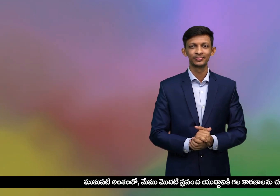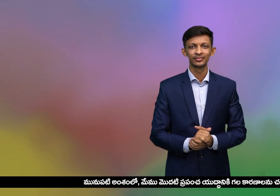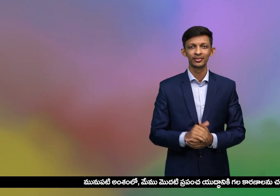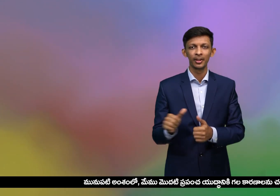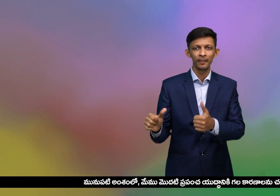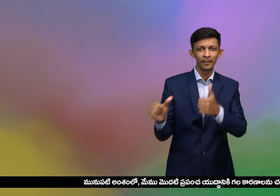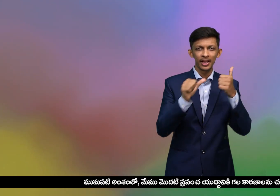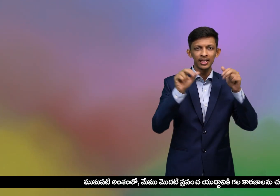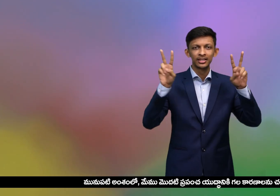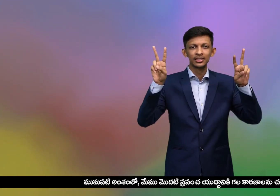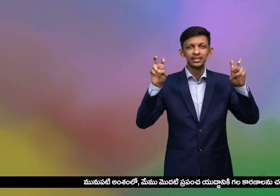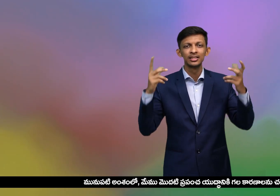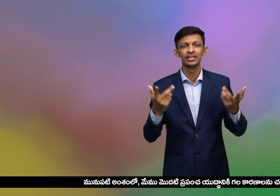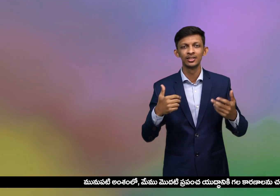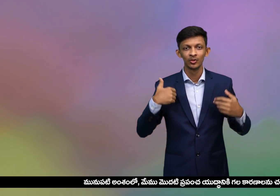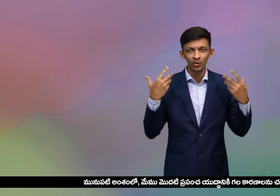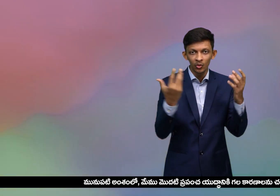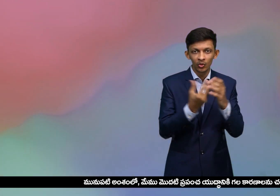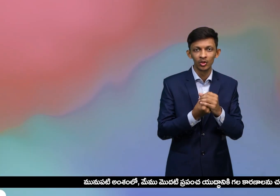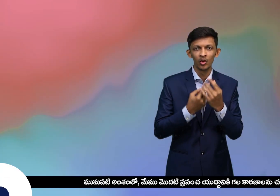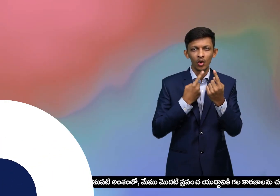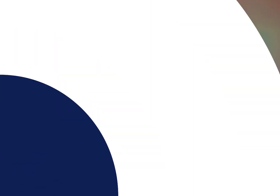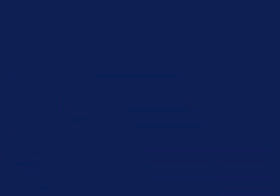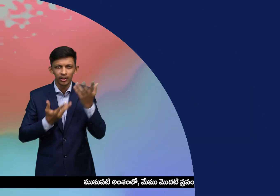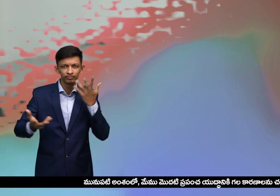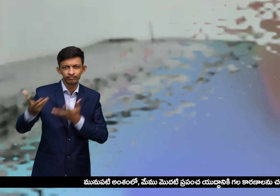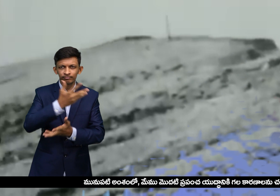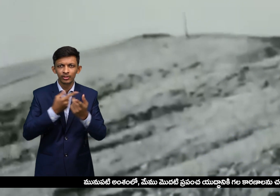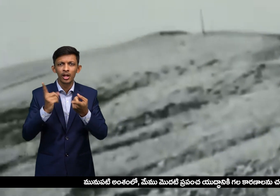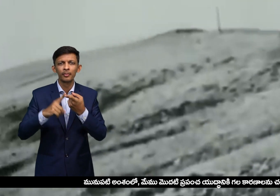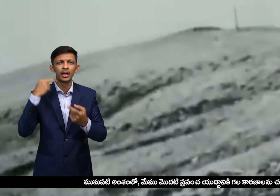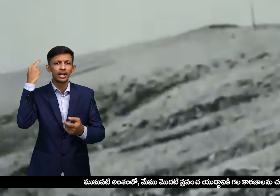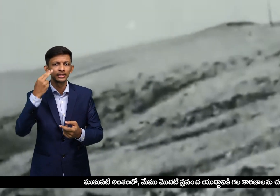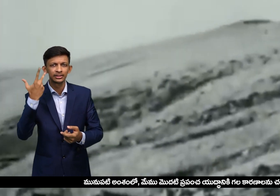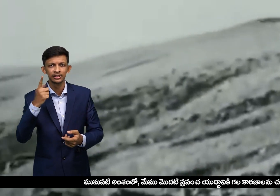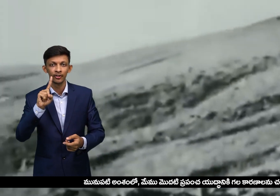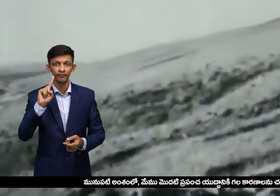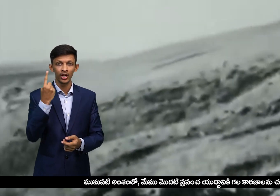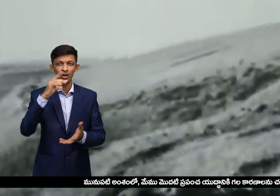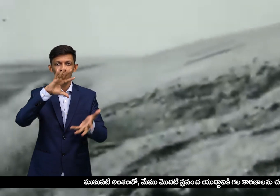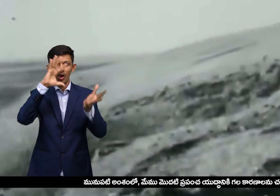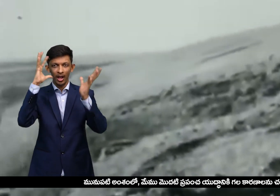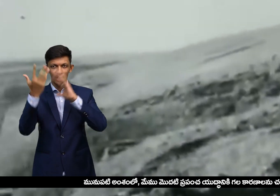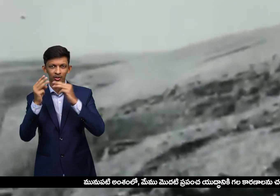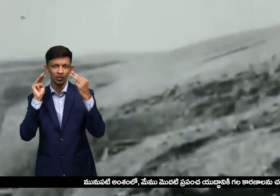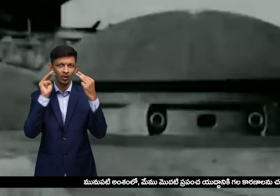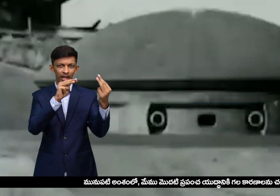మునుపటి అంశంలో మనం మొదటి ప్రపంచ యుద్ధానికి గల కారణాలను చర్చించాము.